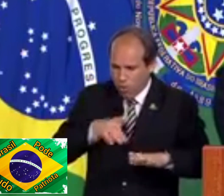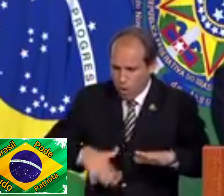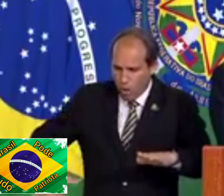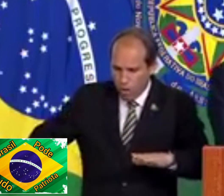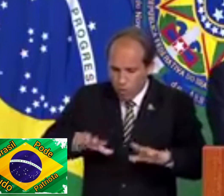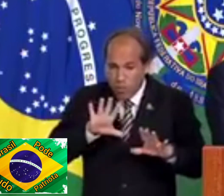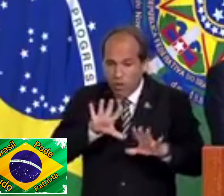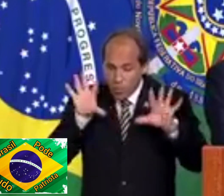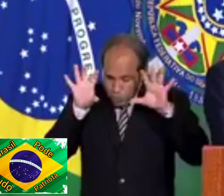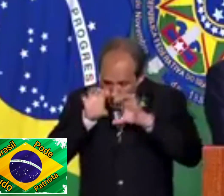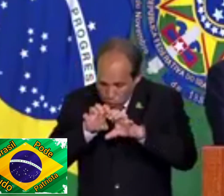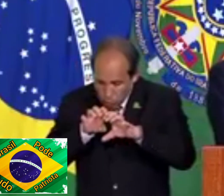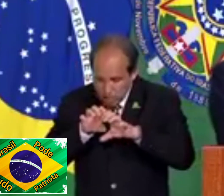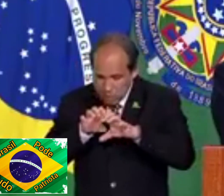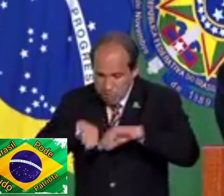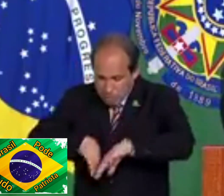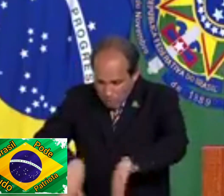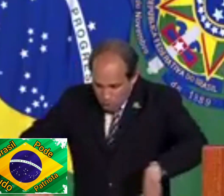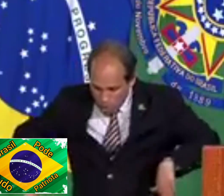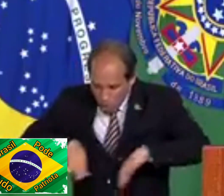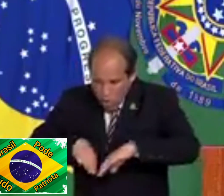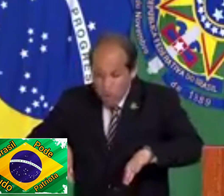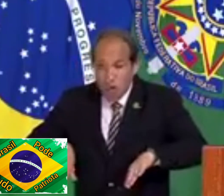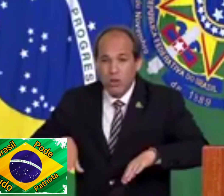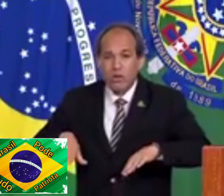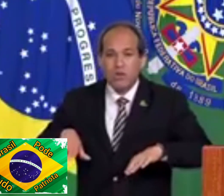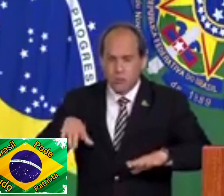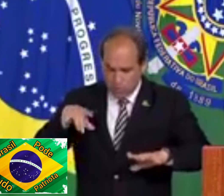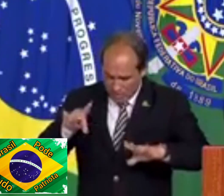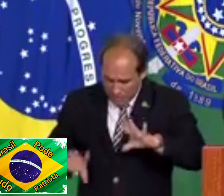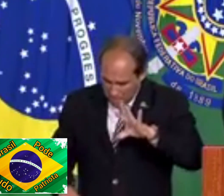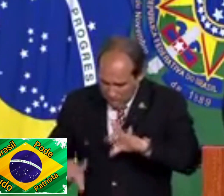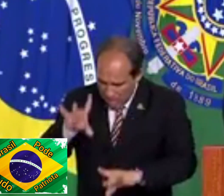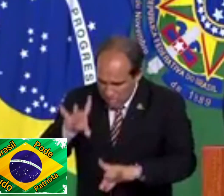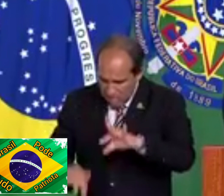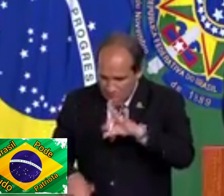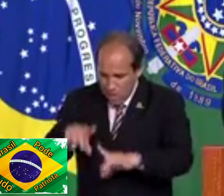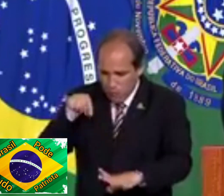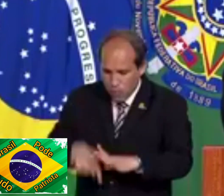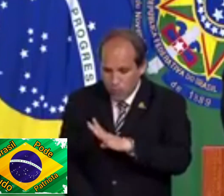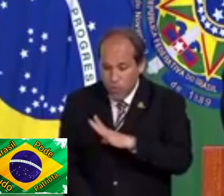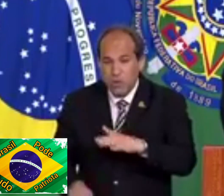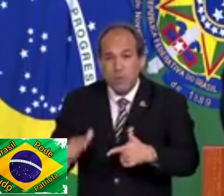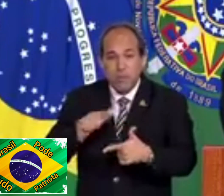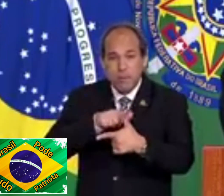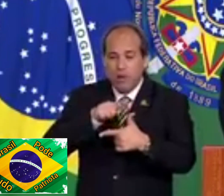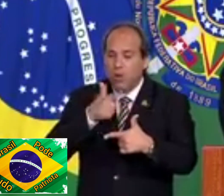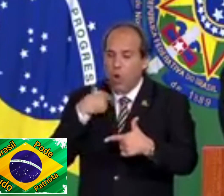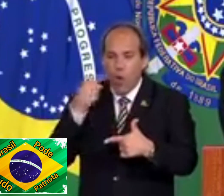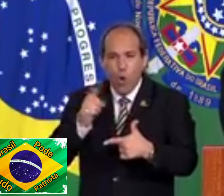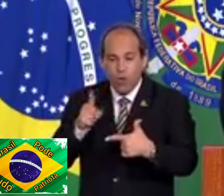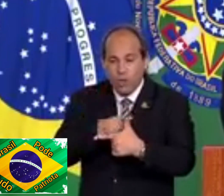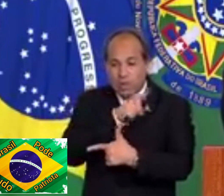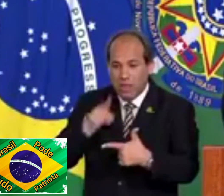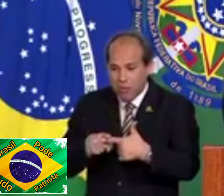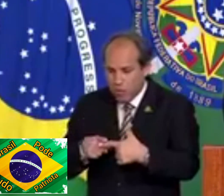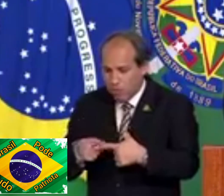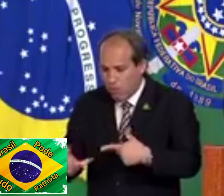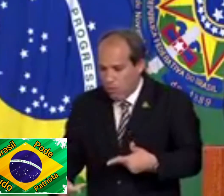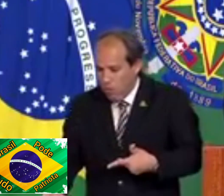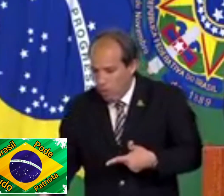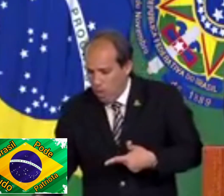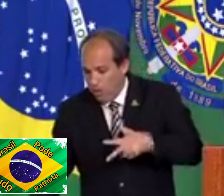turva e o fundo lodoso. A segunda vez, consegui encontrar o Negão Celso.